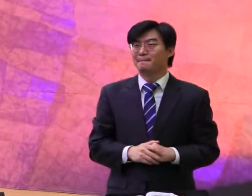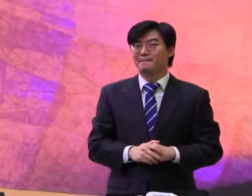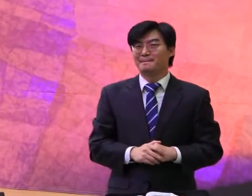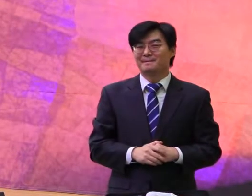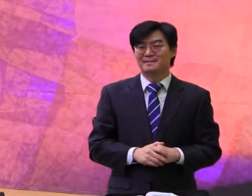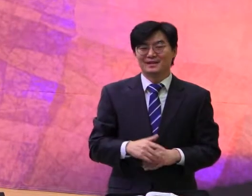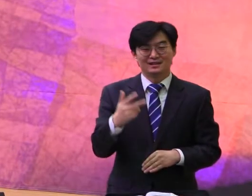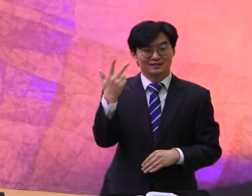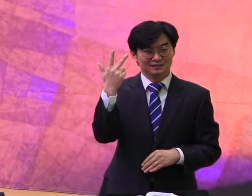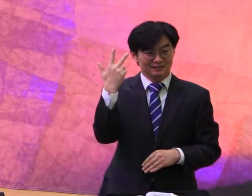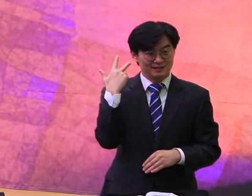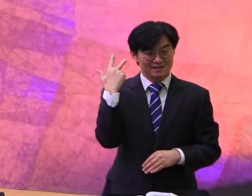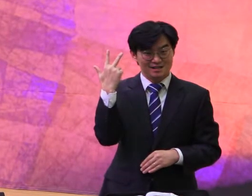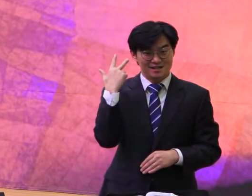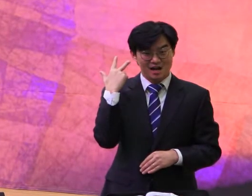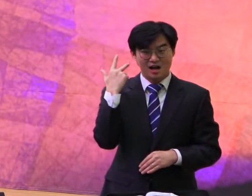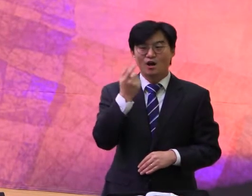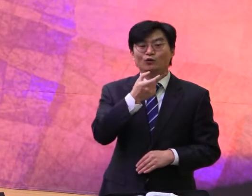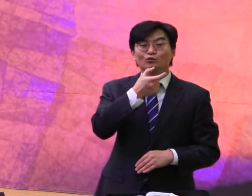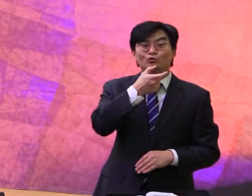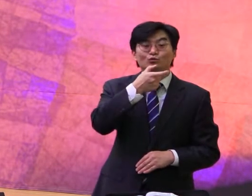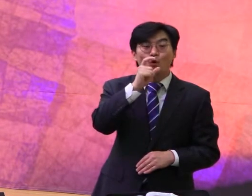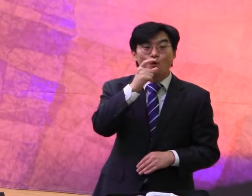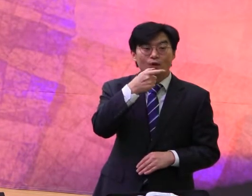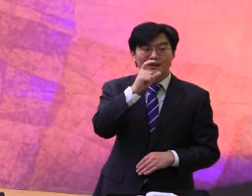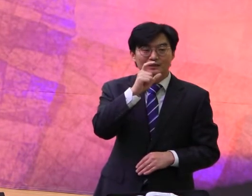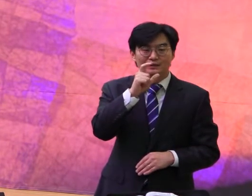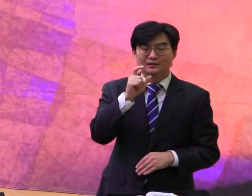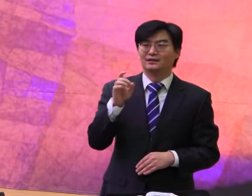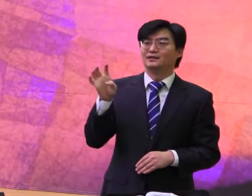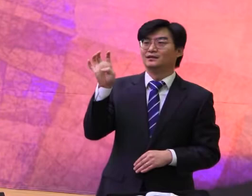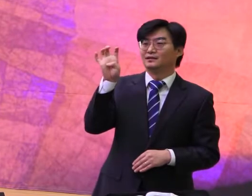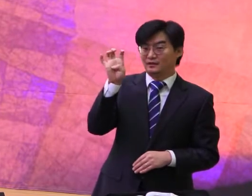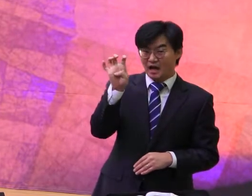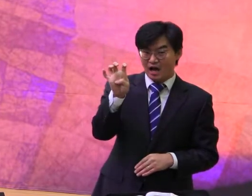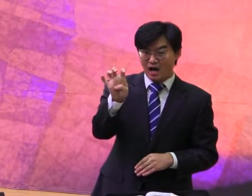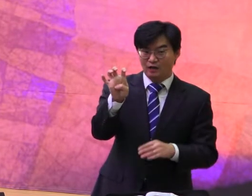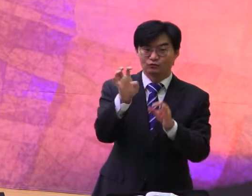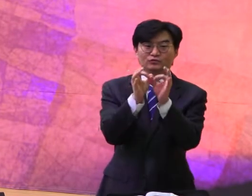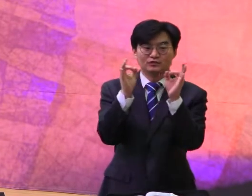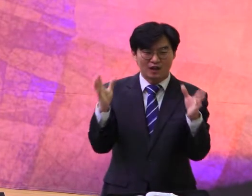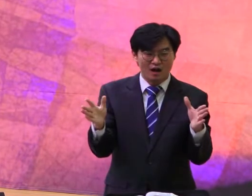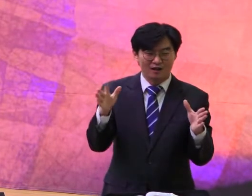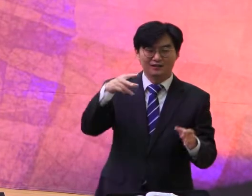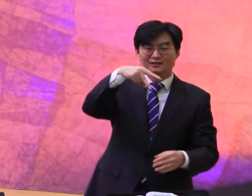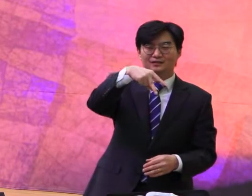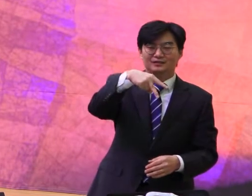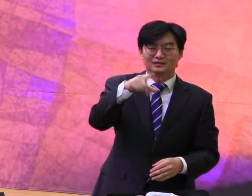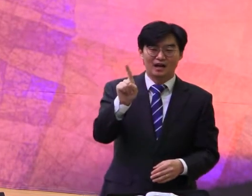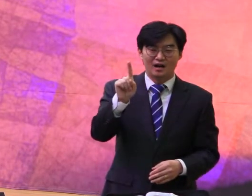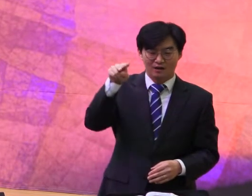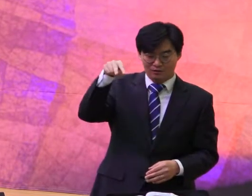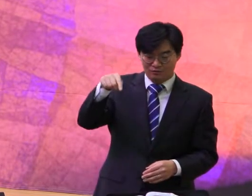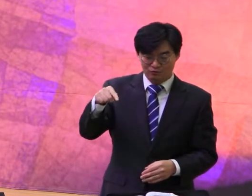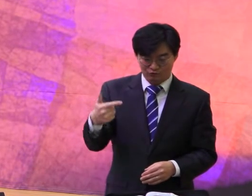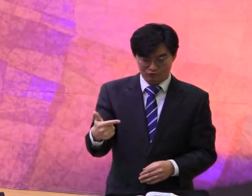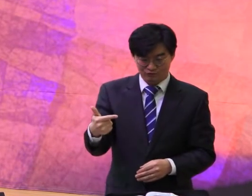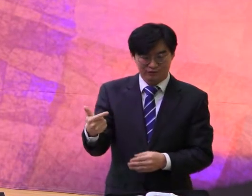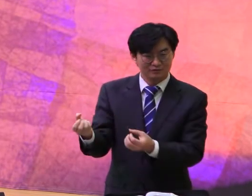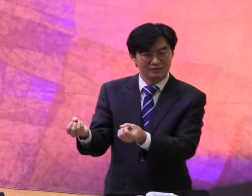지난 수요일에 사순절이 시작되었고 오늘은 사순절 첫 번째 주일입니다. 여러분